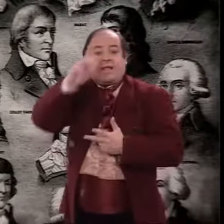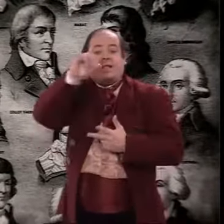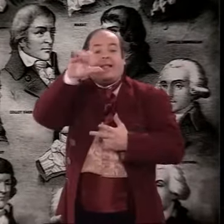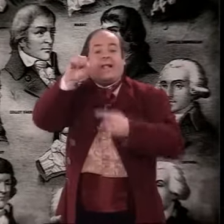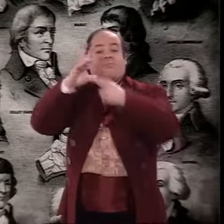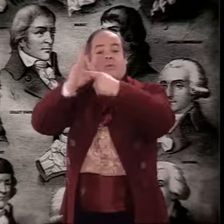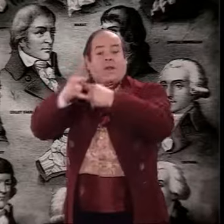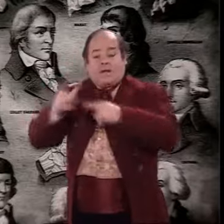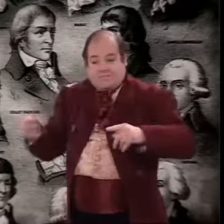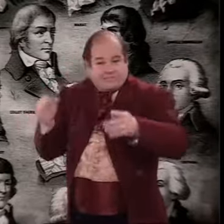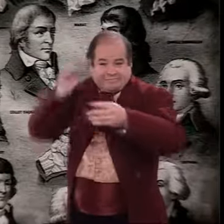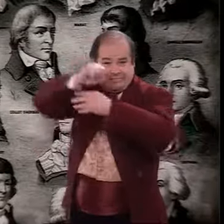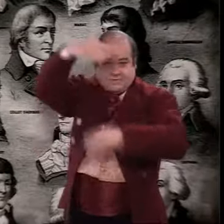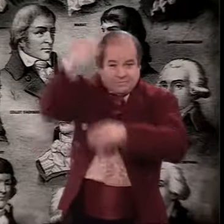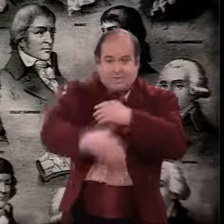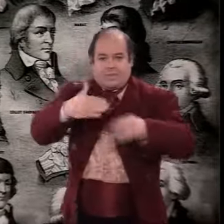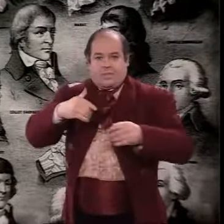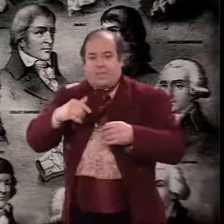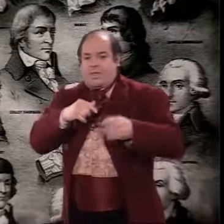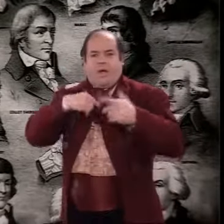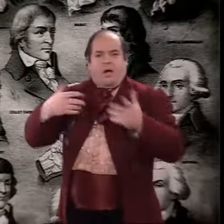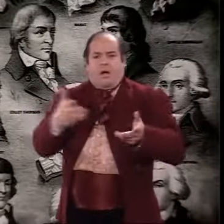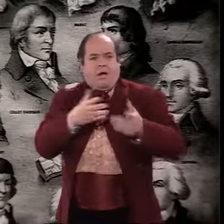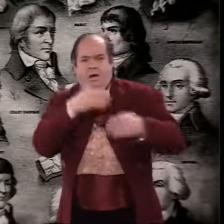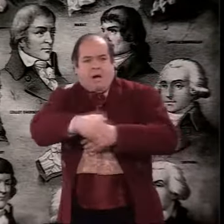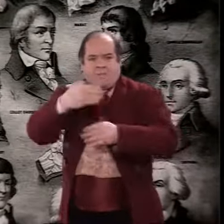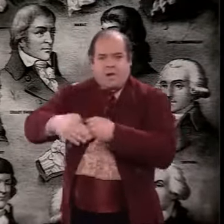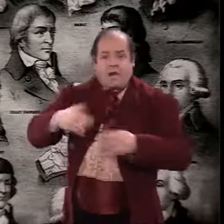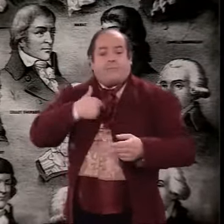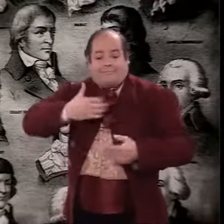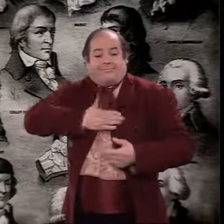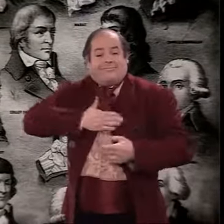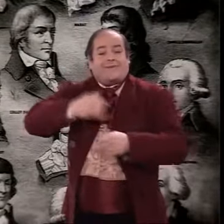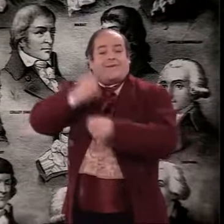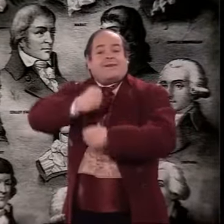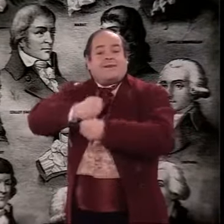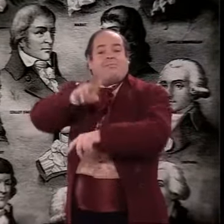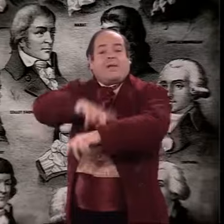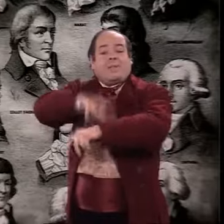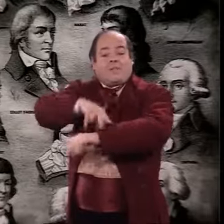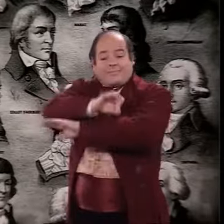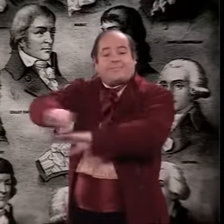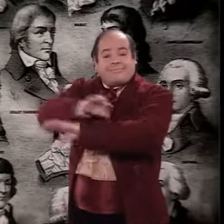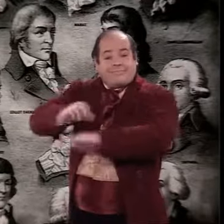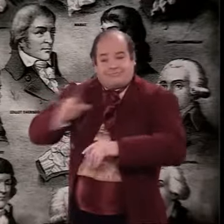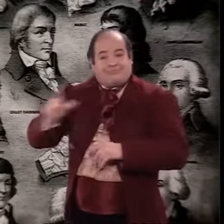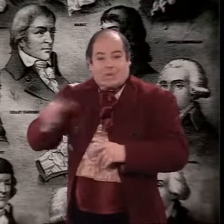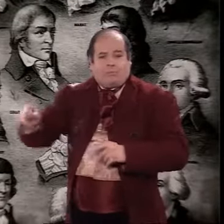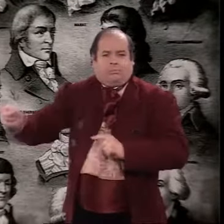les têtes tombent, roulent dans le panier de son. Danton, Robespierre, Camille Desmoulins, et même Jean de Fiéry, mon